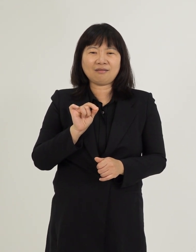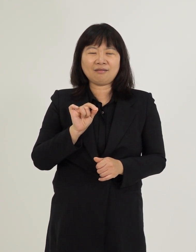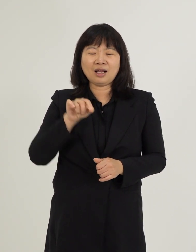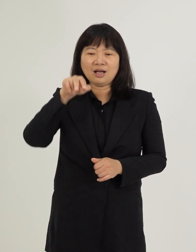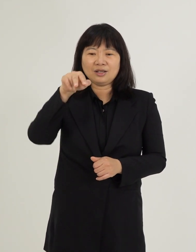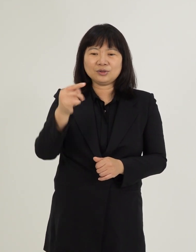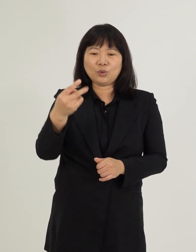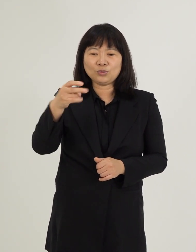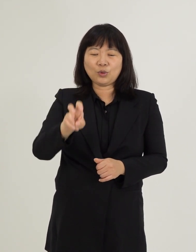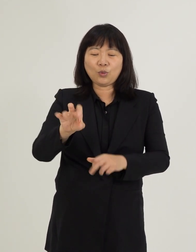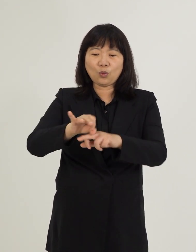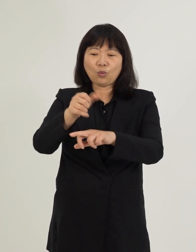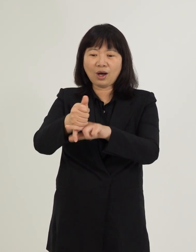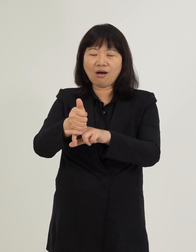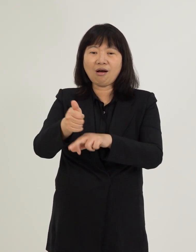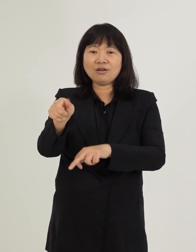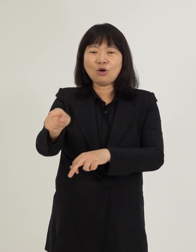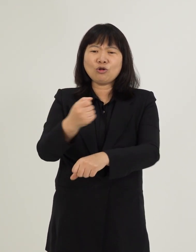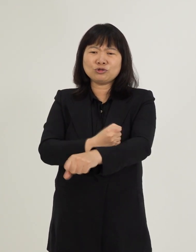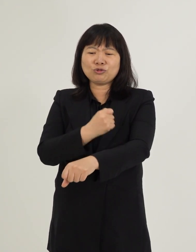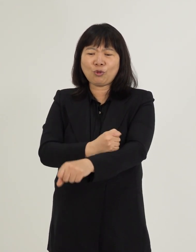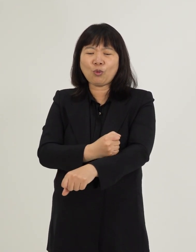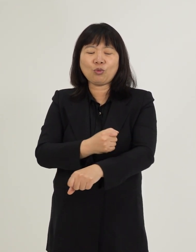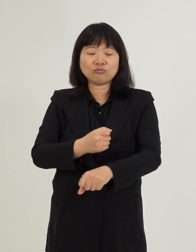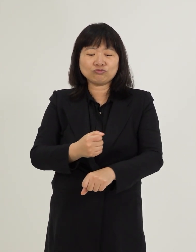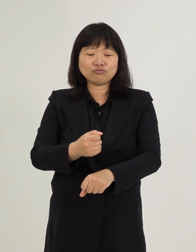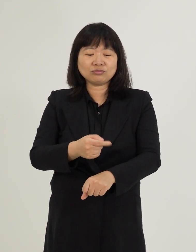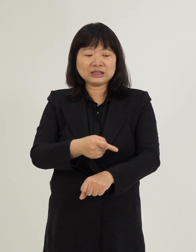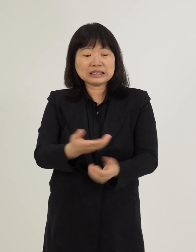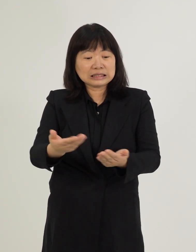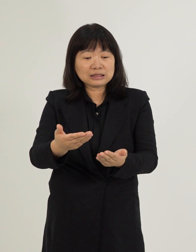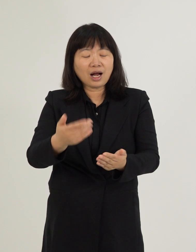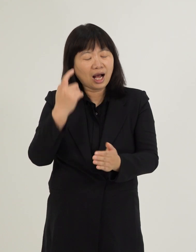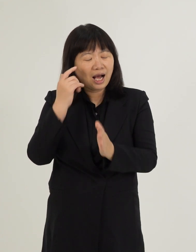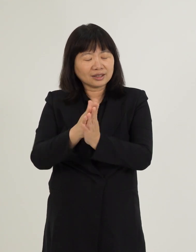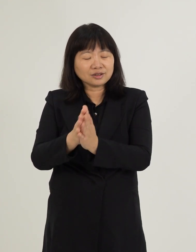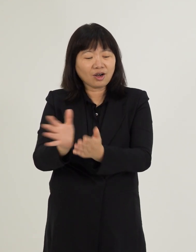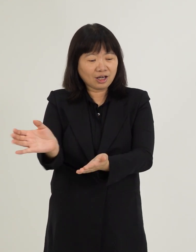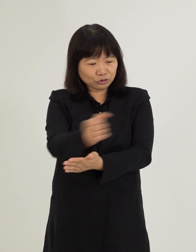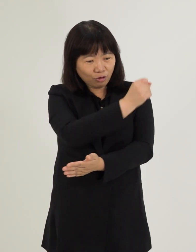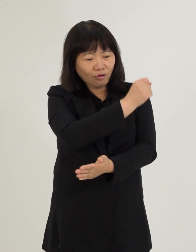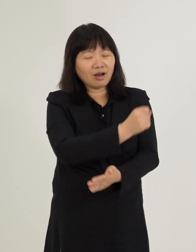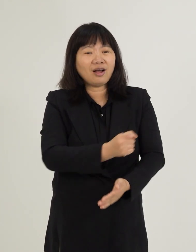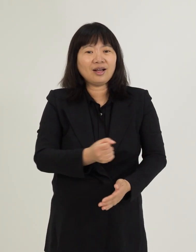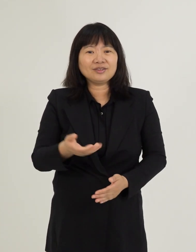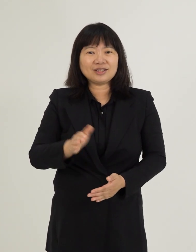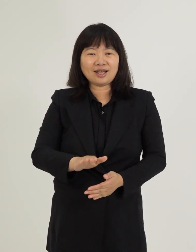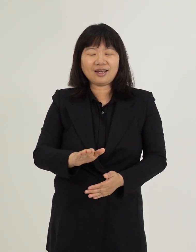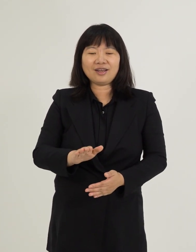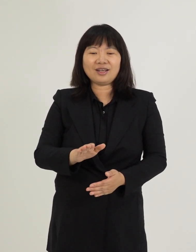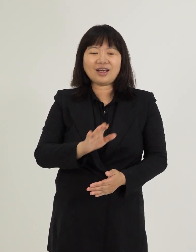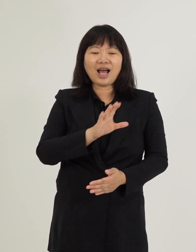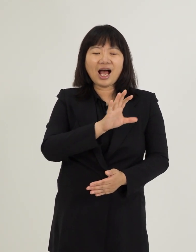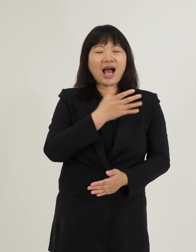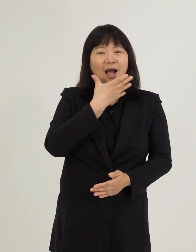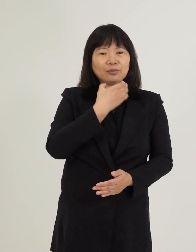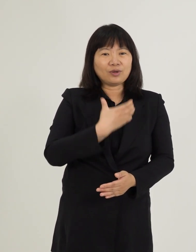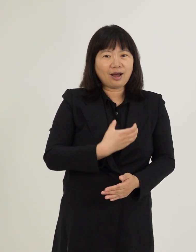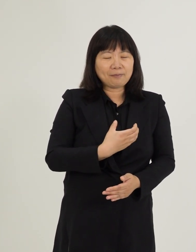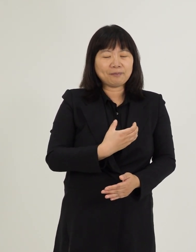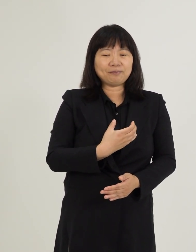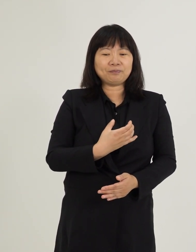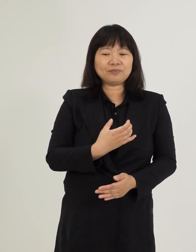네가 수고해서 네가 일한 것은 네가 가져라 그러니까 그 단어를 채용하죠. 뭐라 그래요?